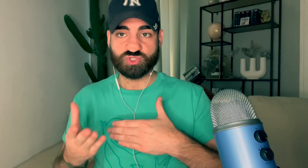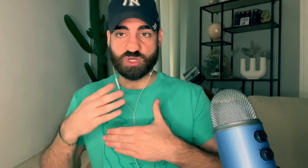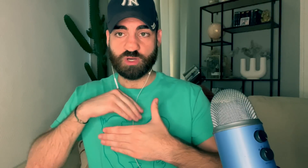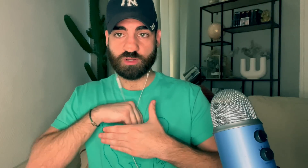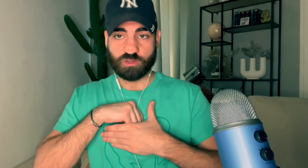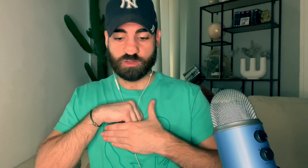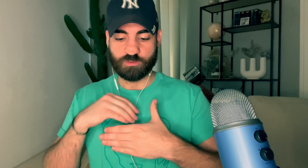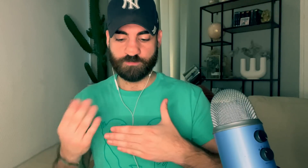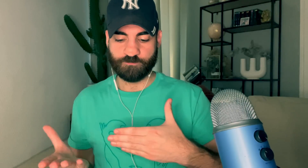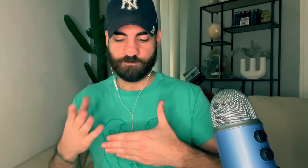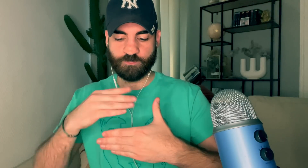genre.